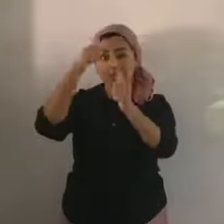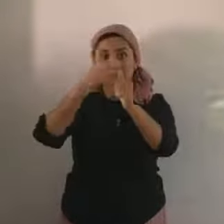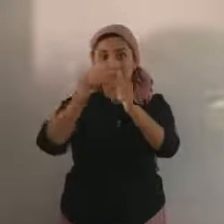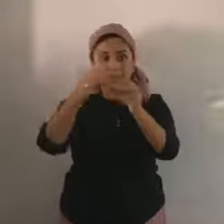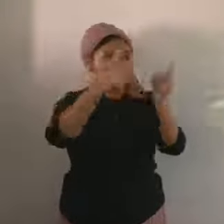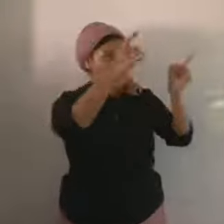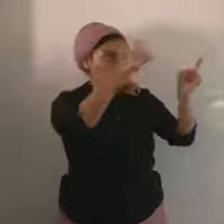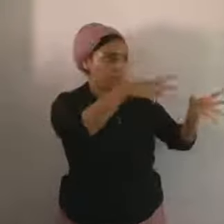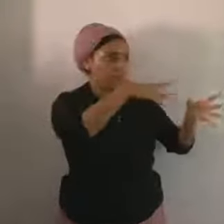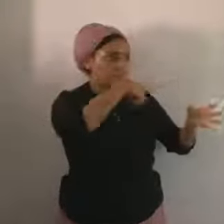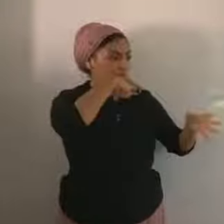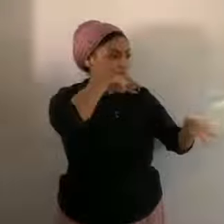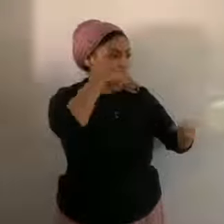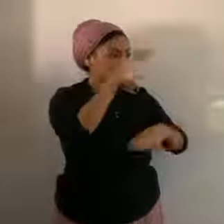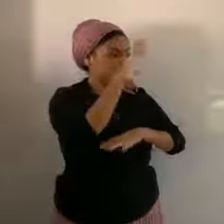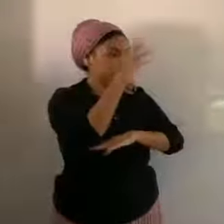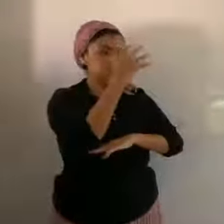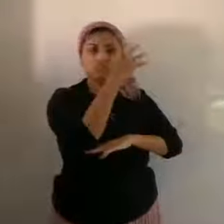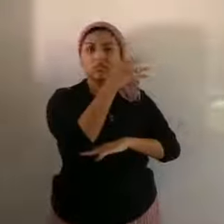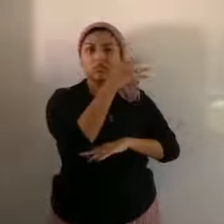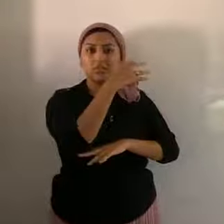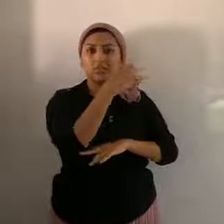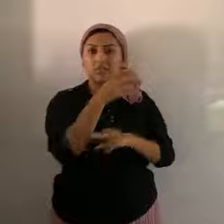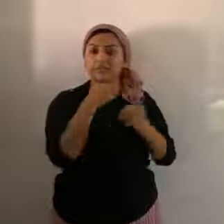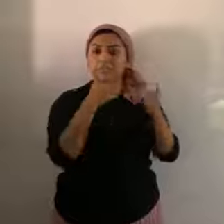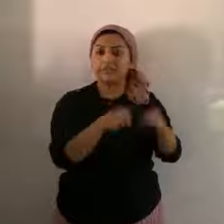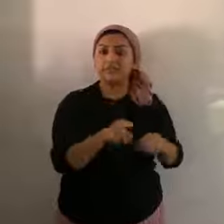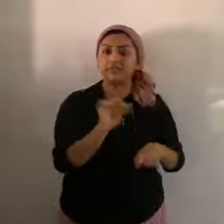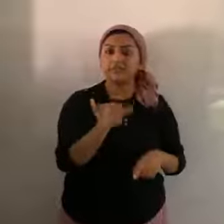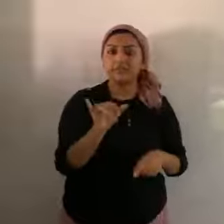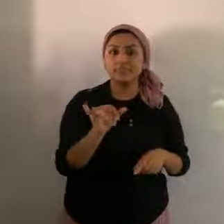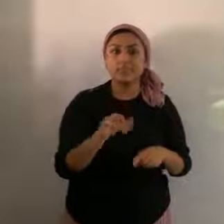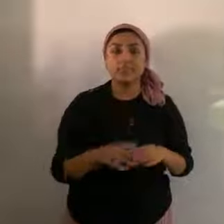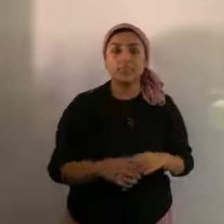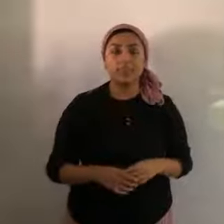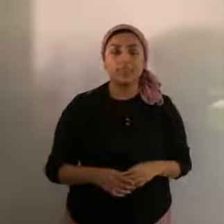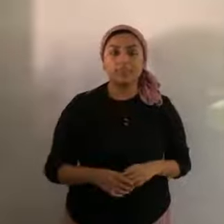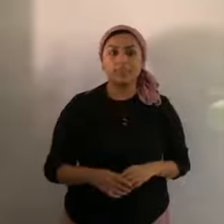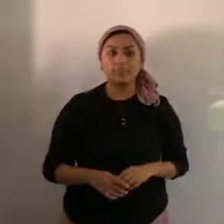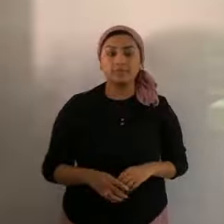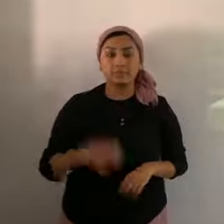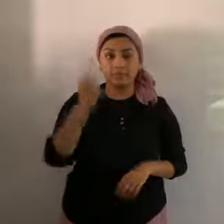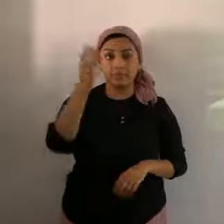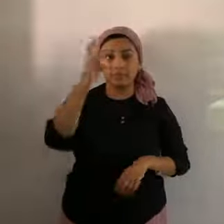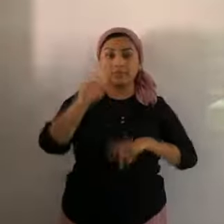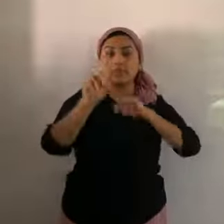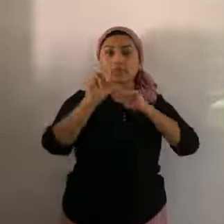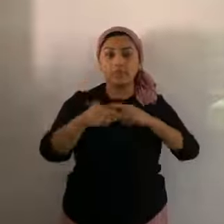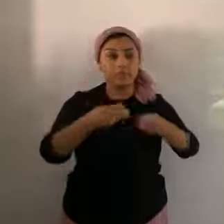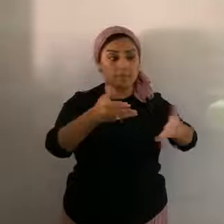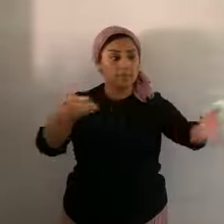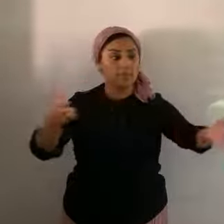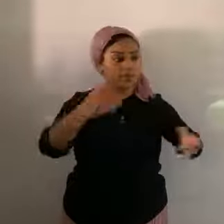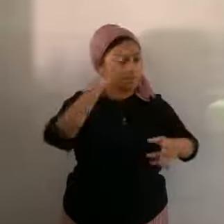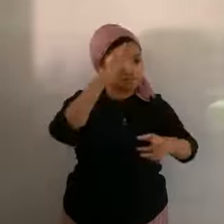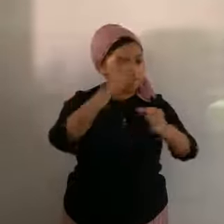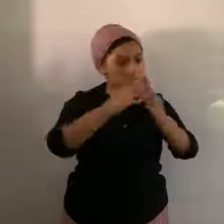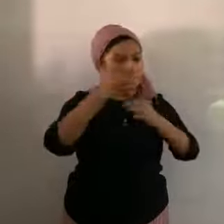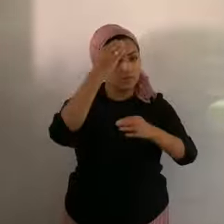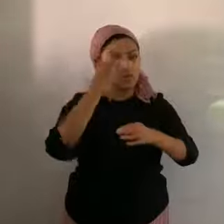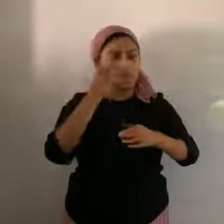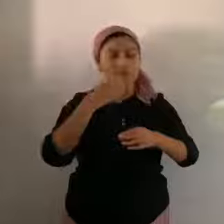secado. Eso es, completamente marchita. El verso 22 y 23 hasta el 24. Respondiendo Yahshua les dijo: Tened fe en Elohim,